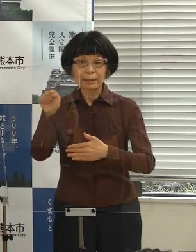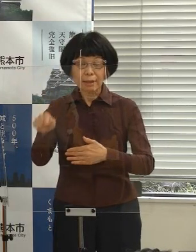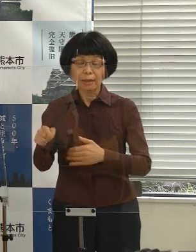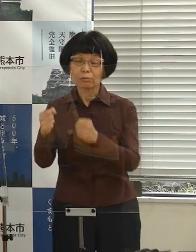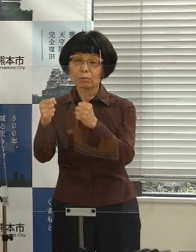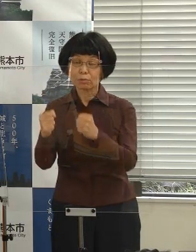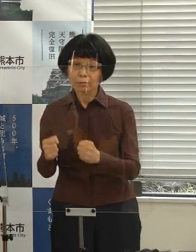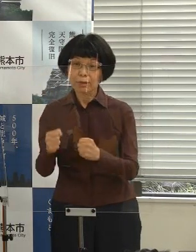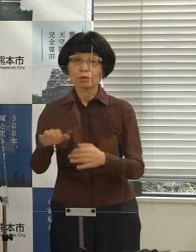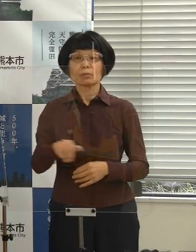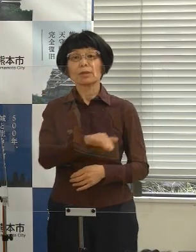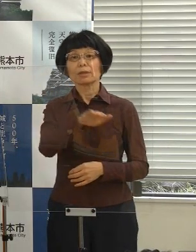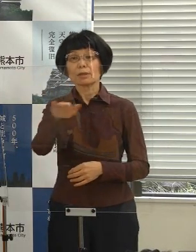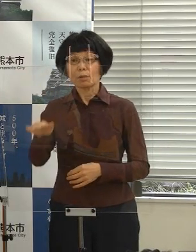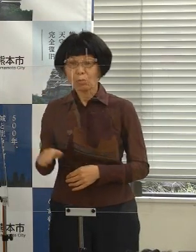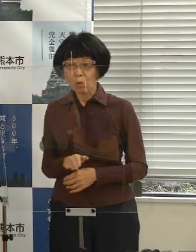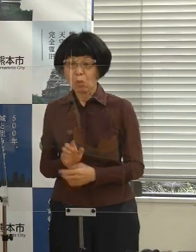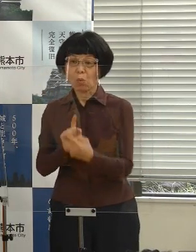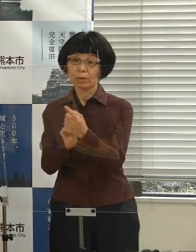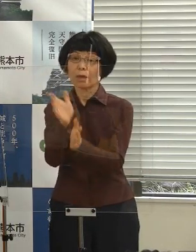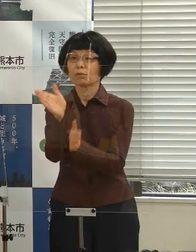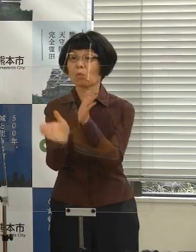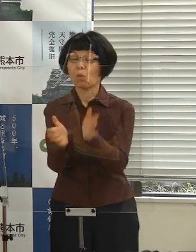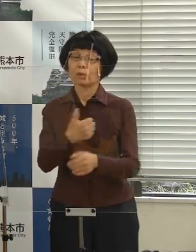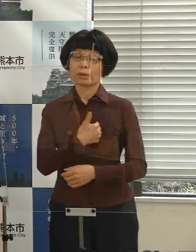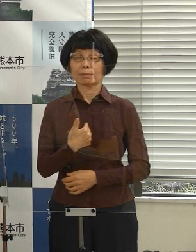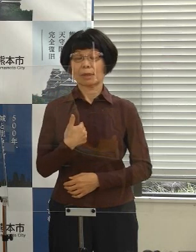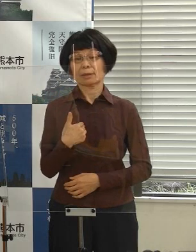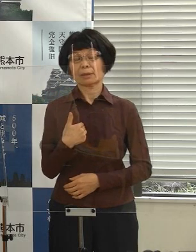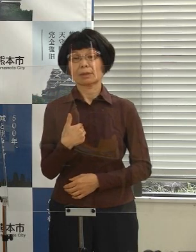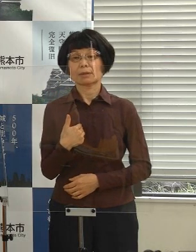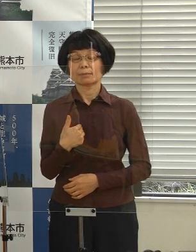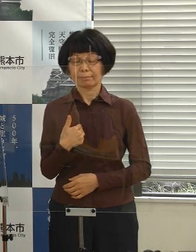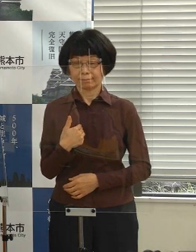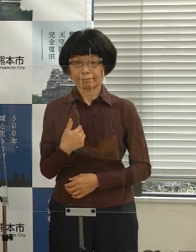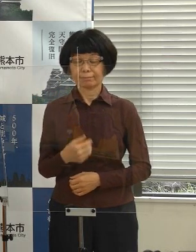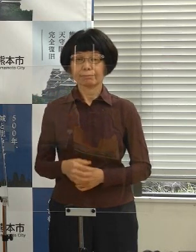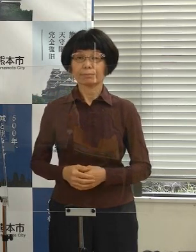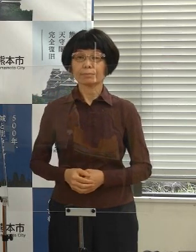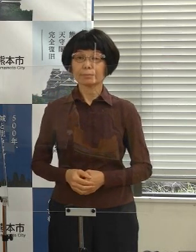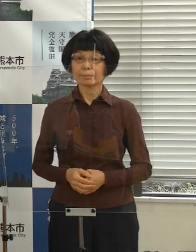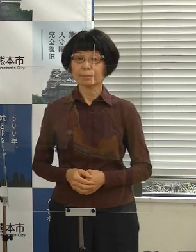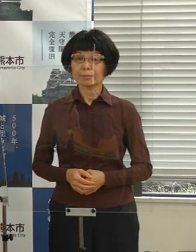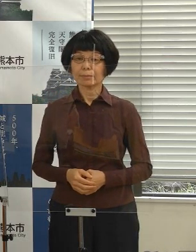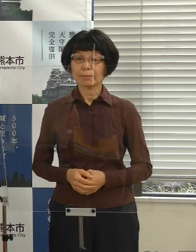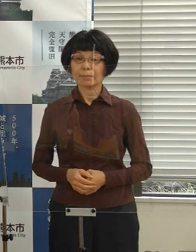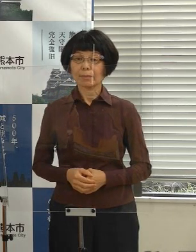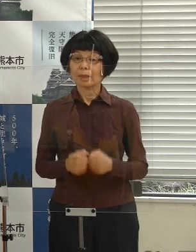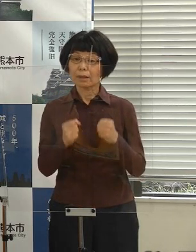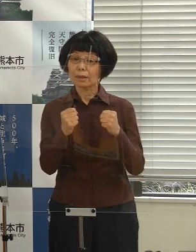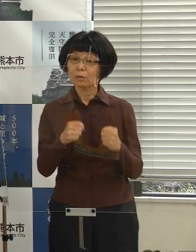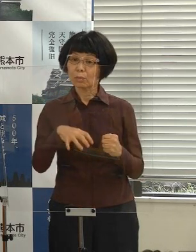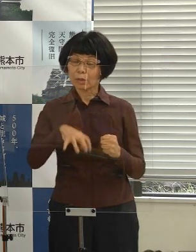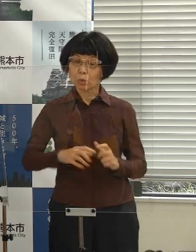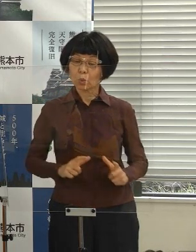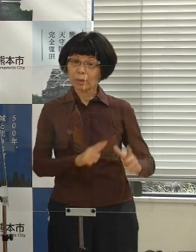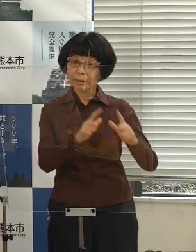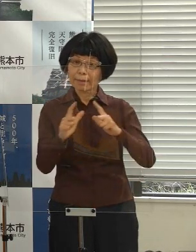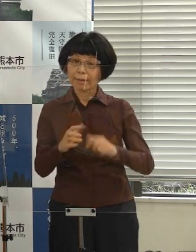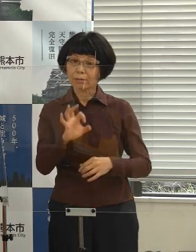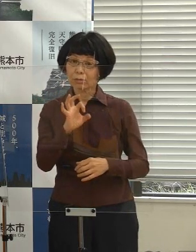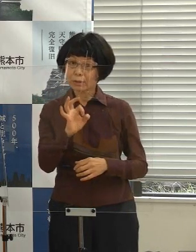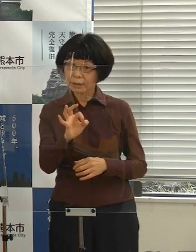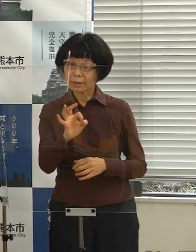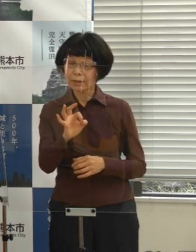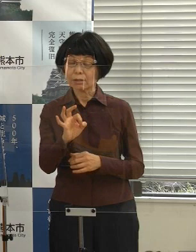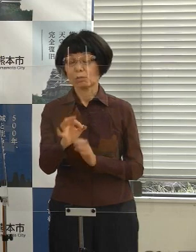方も対応ができるということであります。それから居場所の確保ですね、例えば生活費の支援である